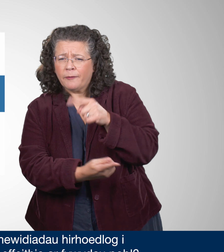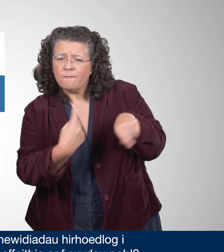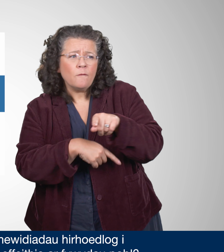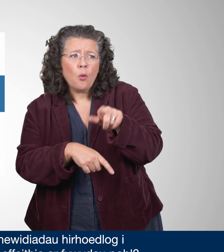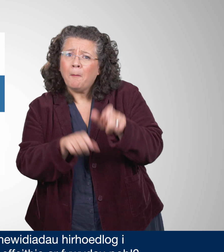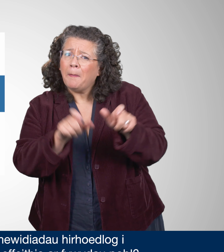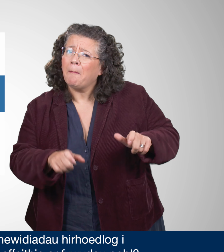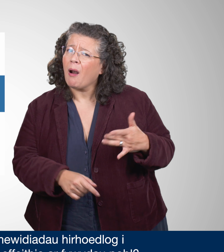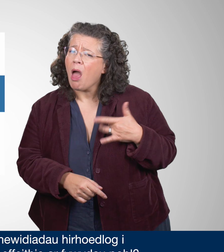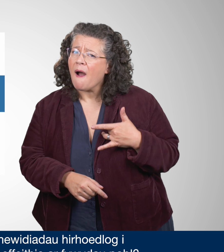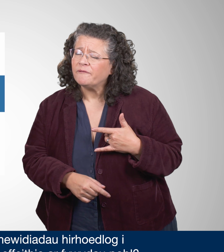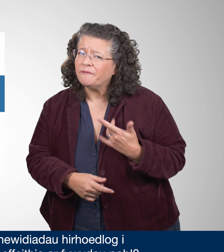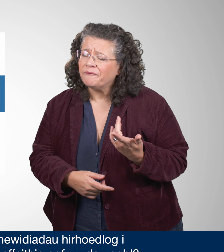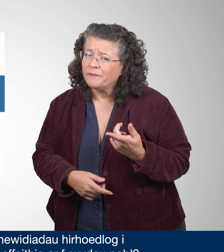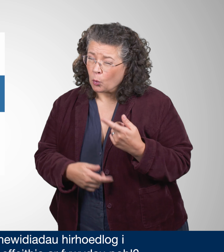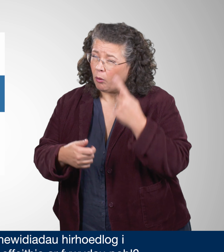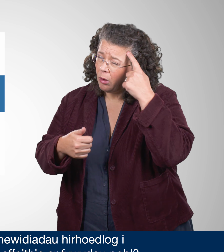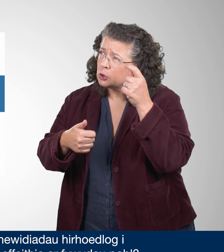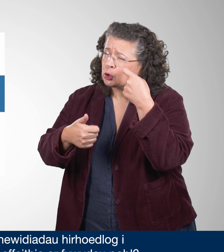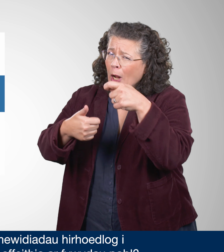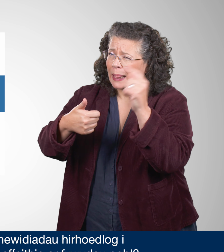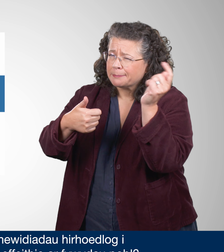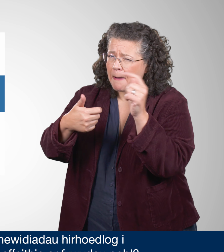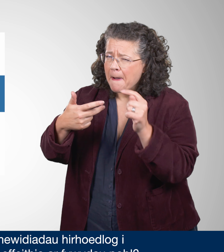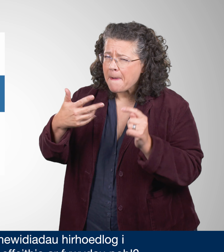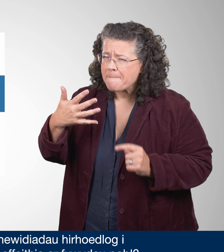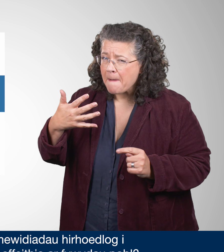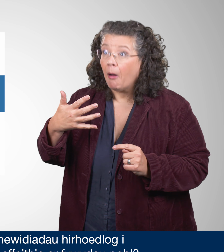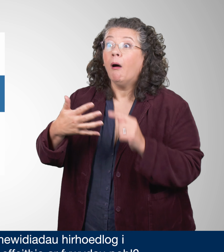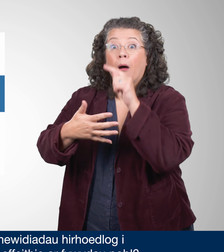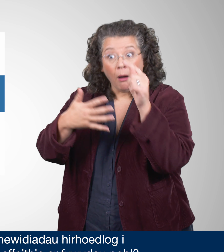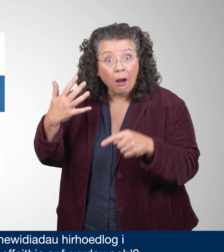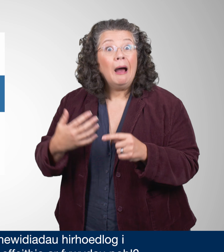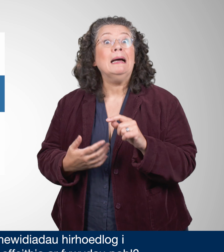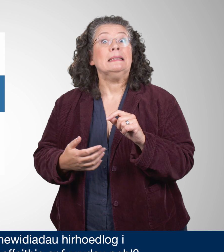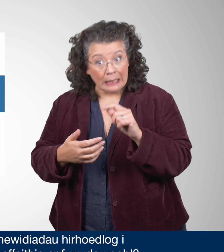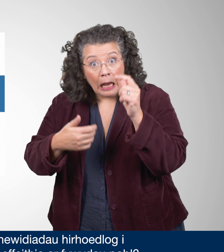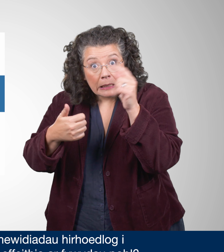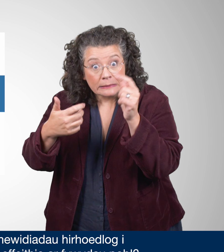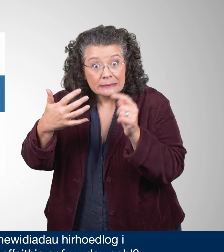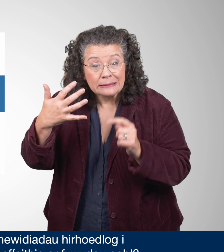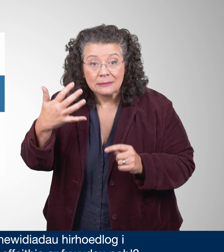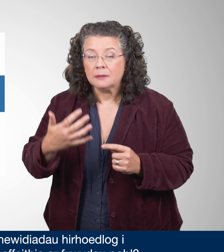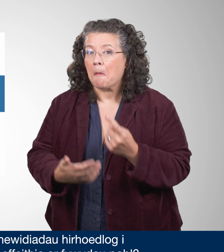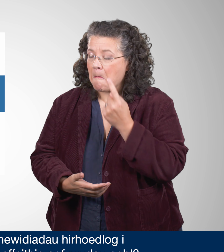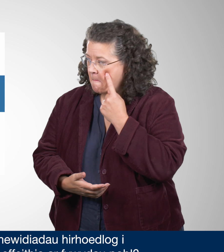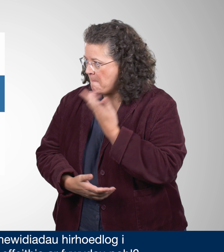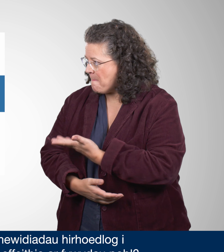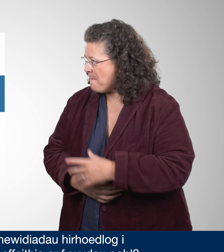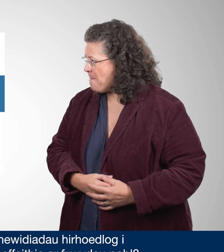systemau a gwasanaethau sy'n effeithio ar fywydau pobl?